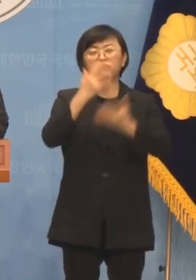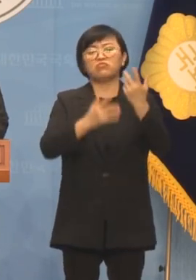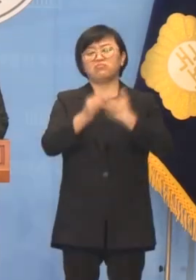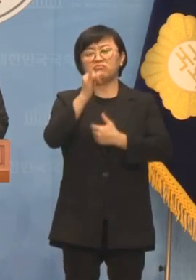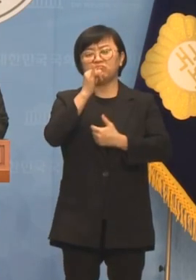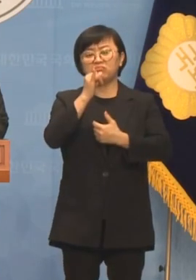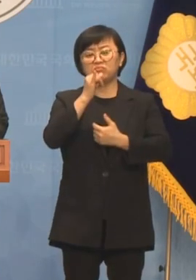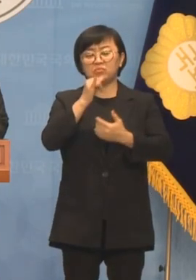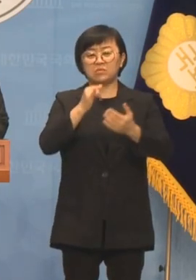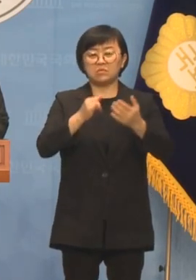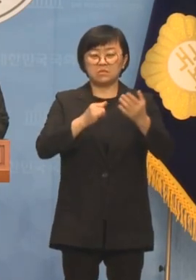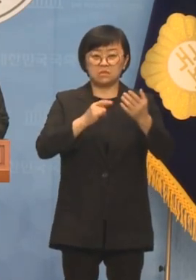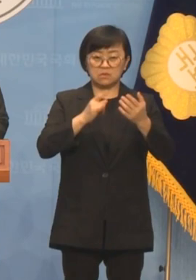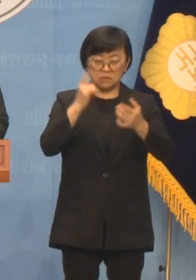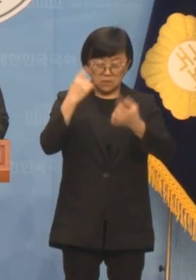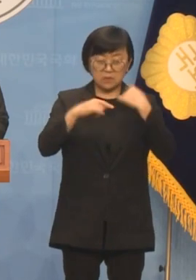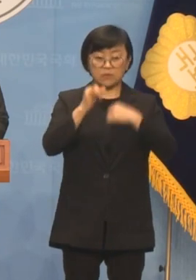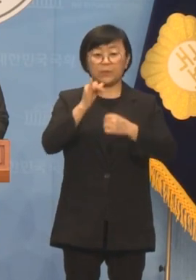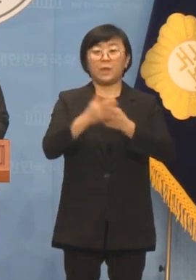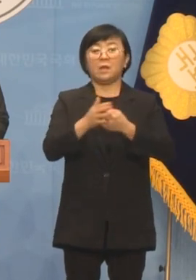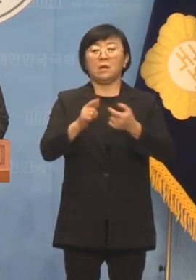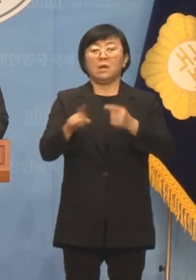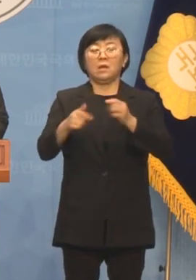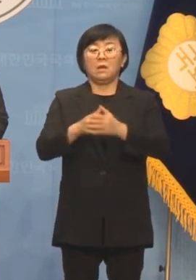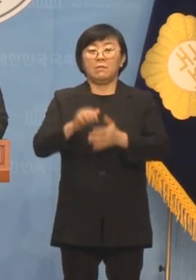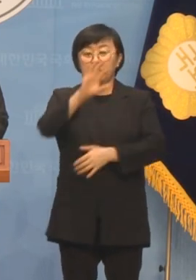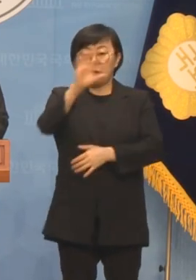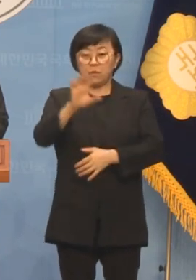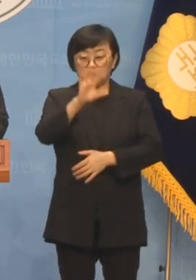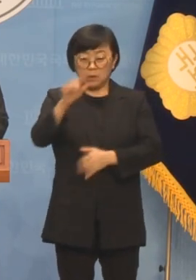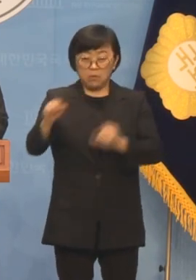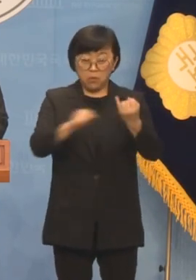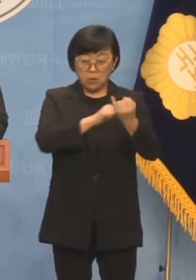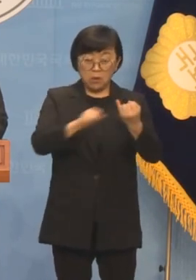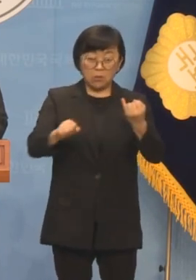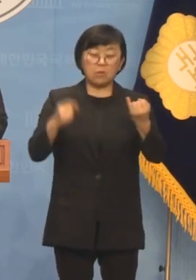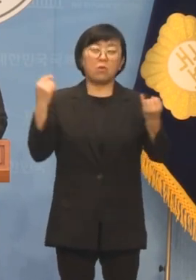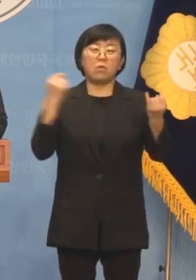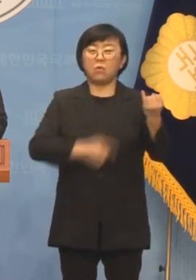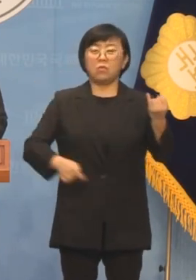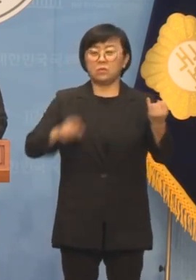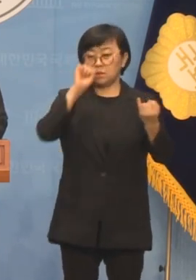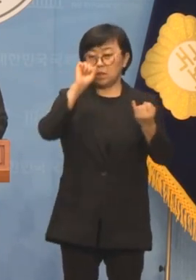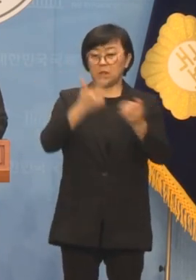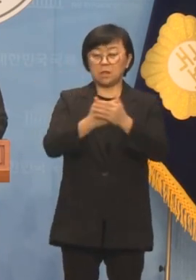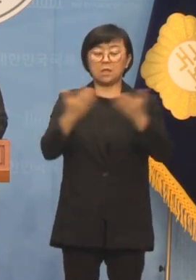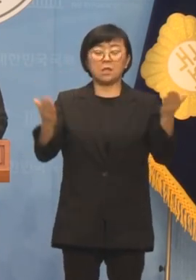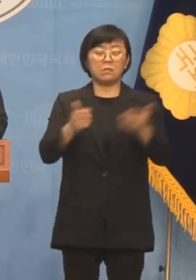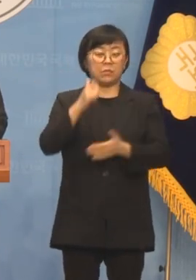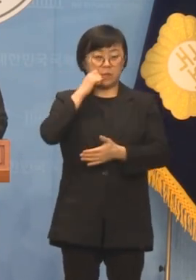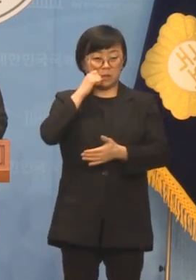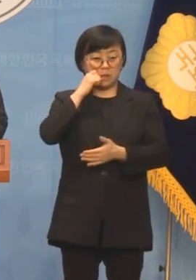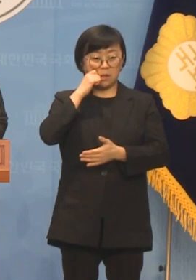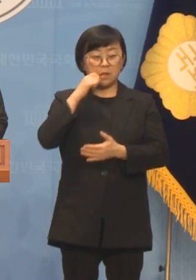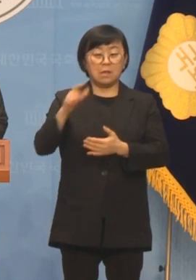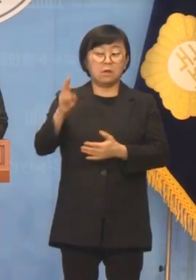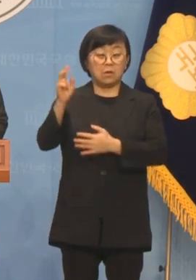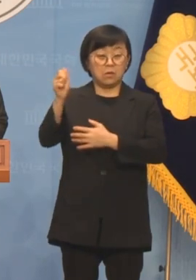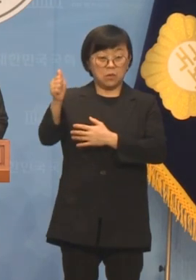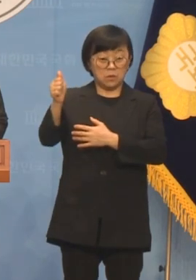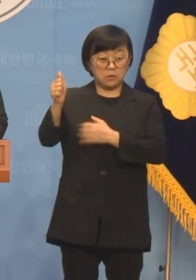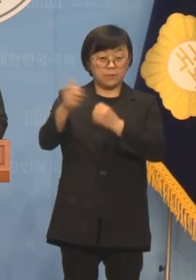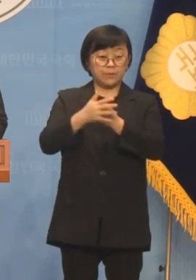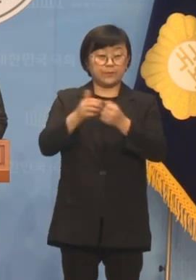당해야 했다고 합니다. 결국 반복된 폭행으로 만신장애가 되어 일을 못하게 되자 고용주는